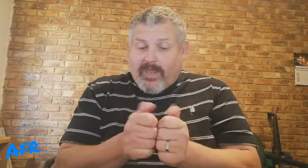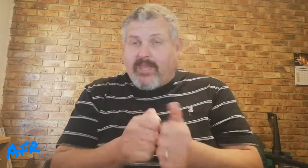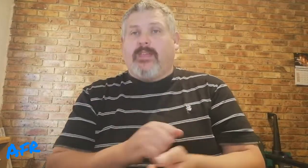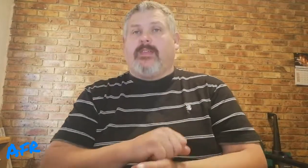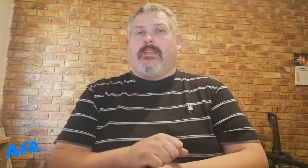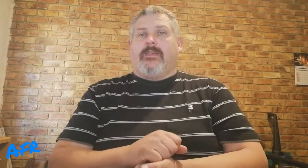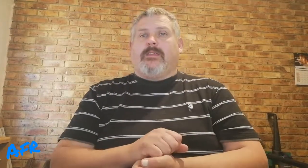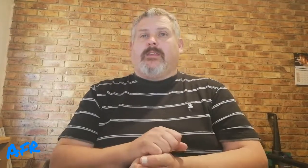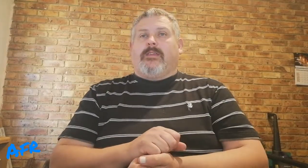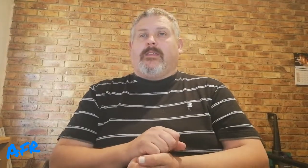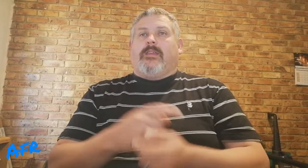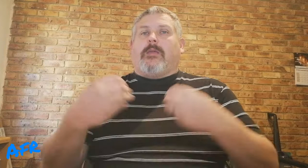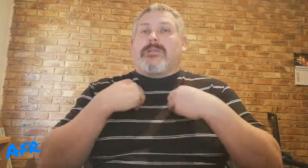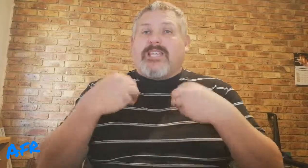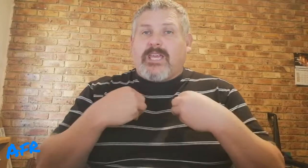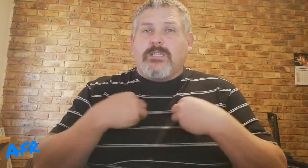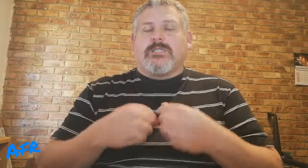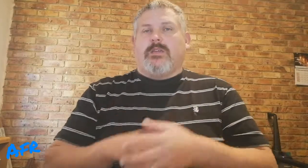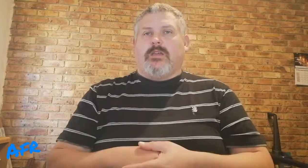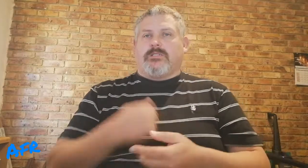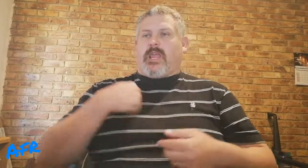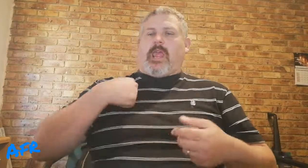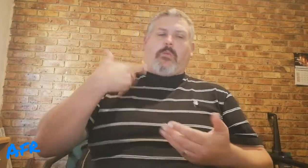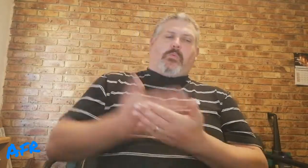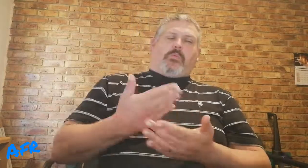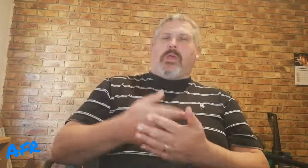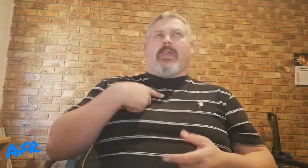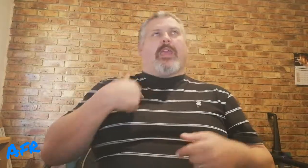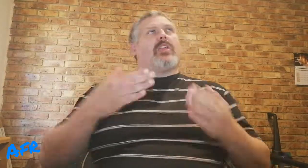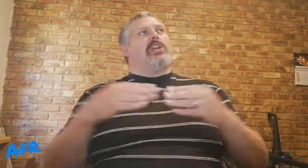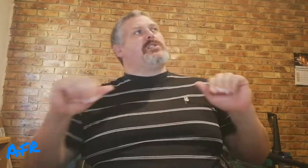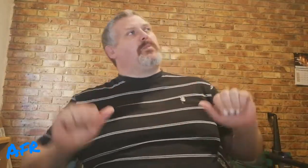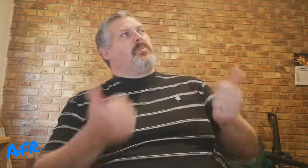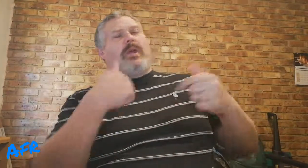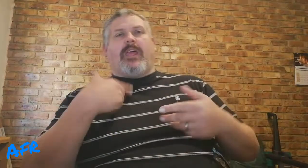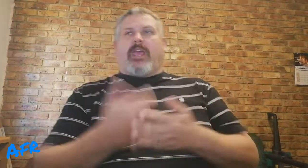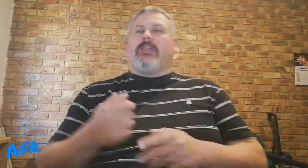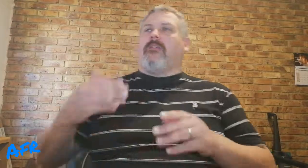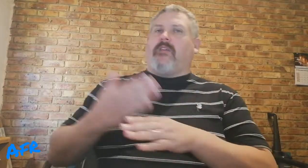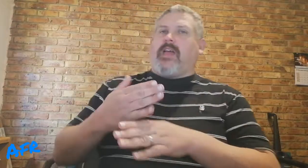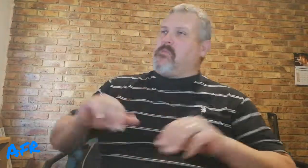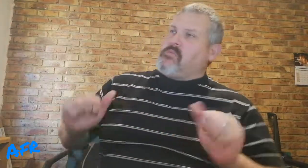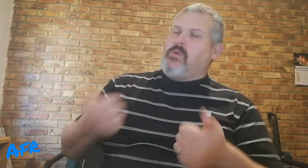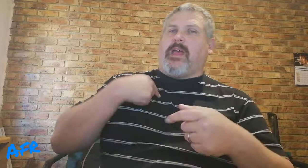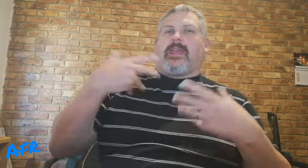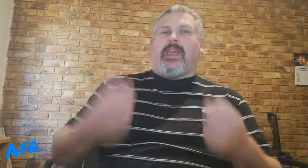selfone, die besittings, sê ek, het huis, het werk, ek